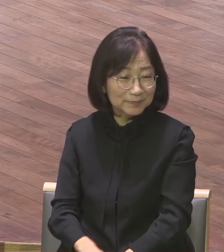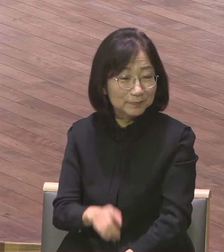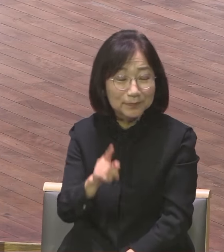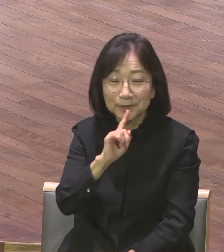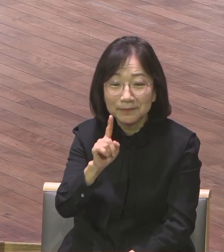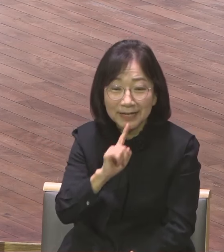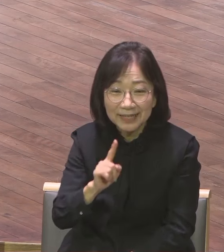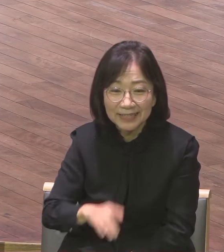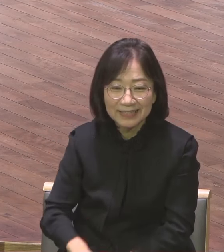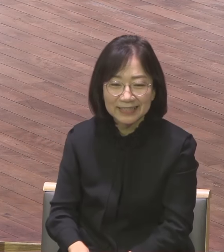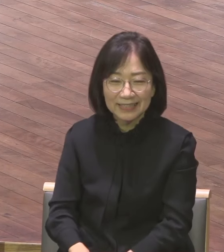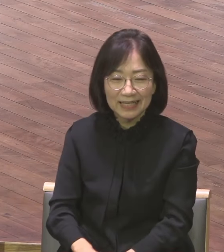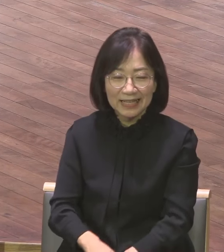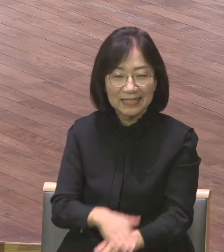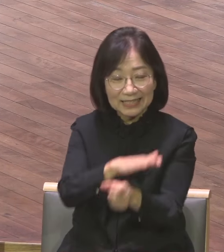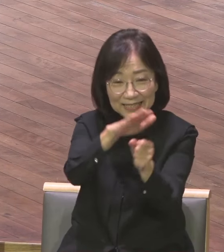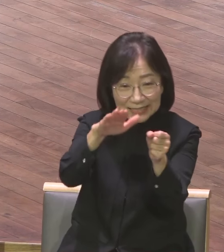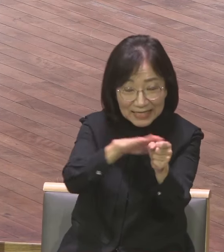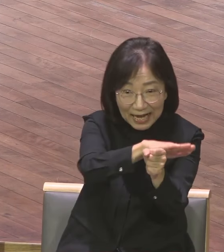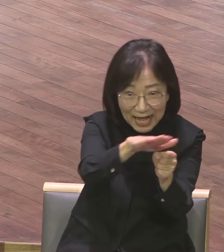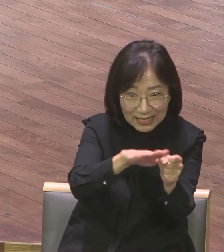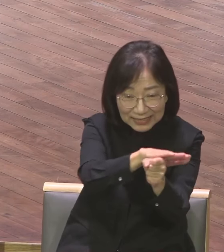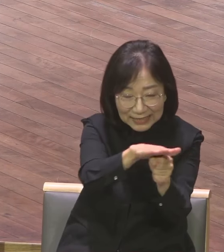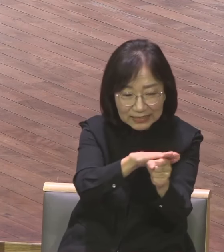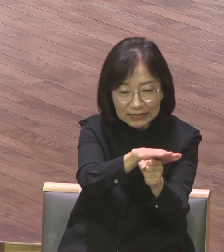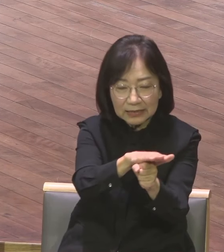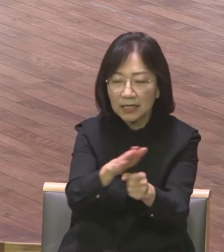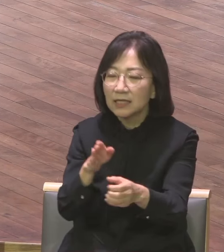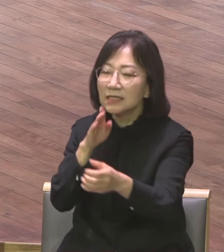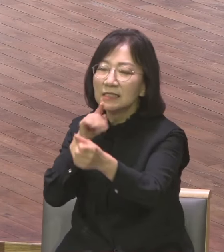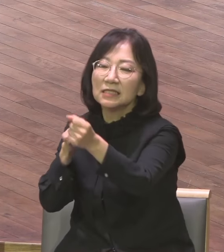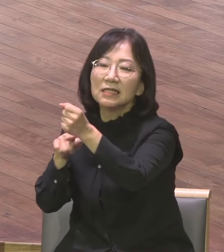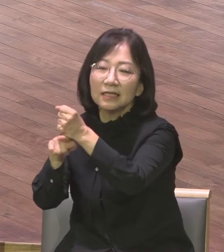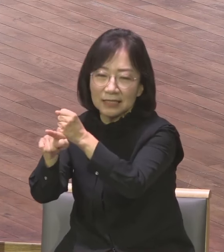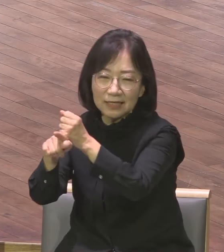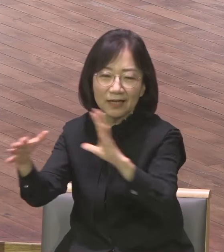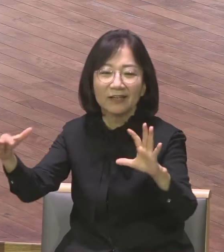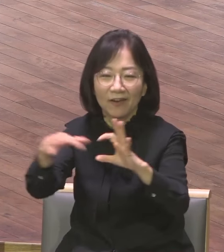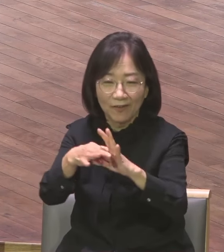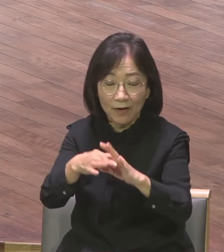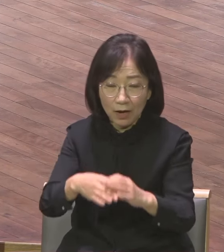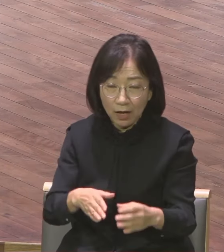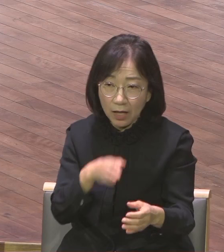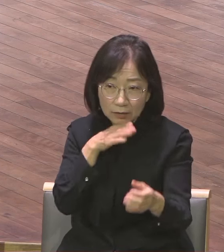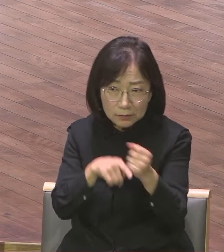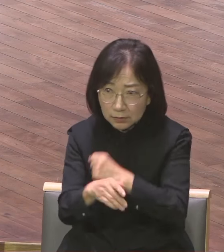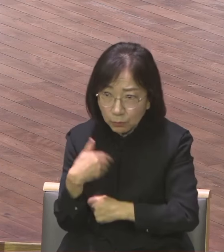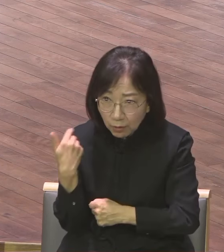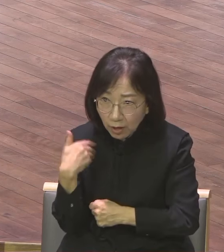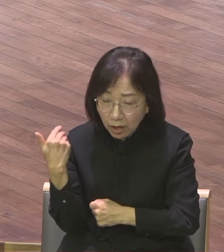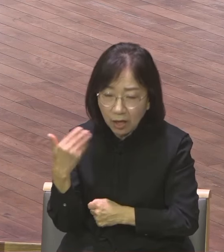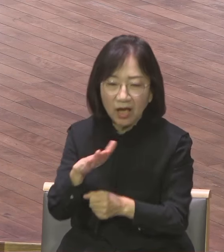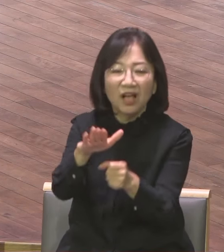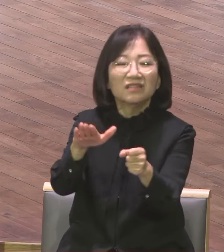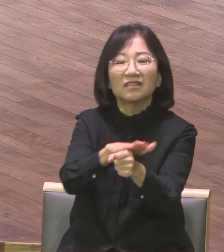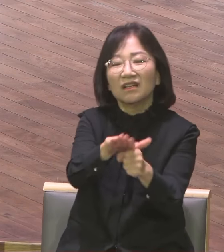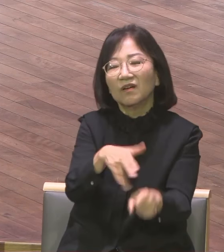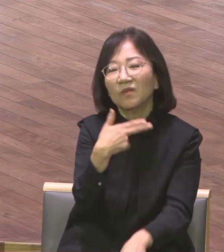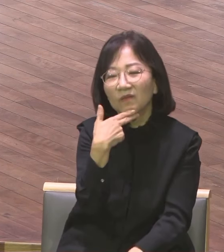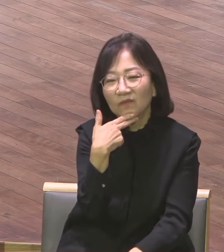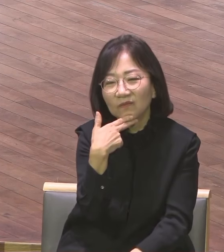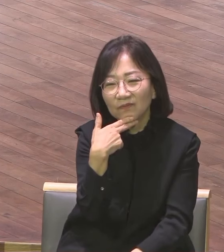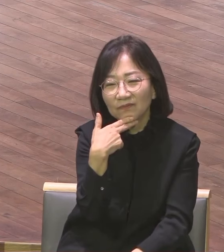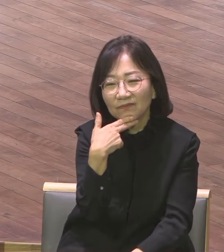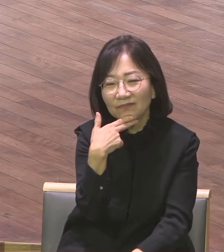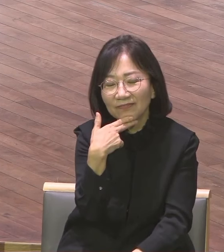사랑은 진리에서 시작된다. 다시 말하면 진리를 모르고는 사랑할 수 없지요. 그 사랑은